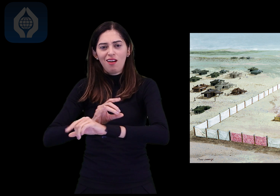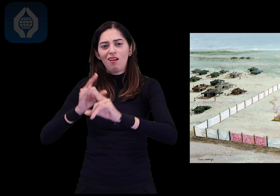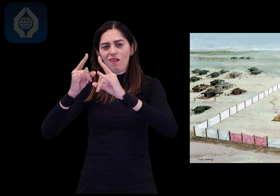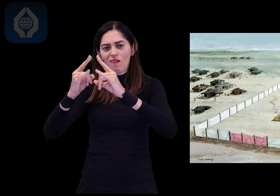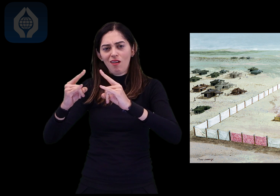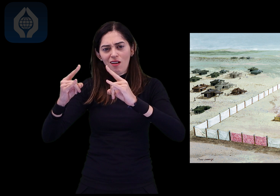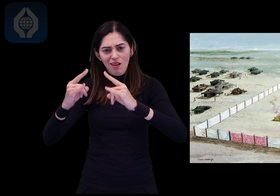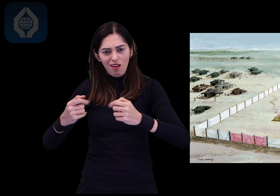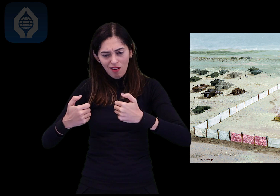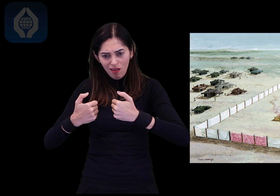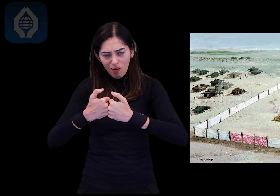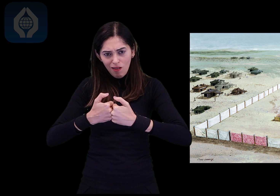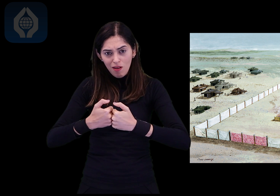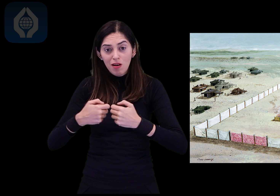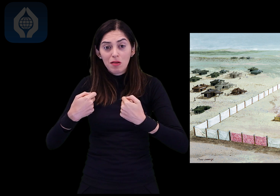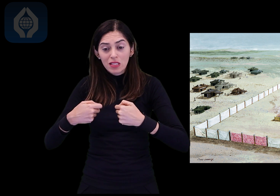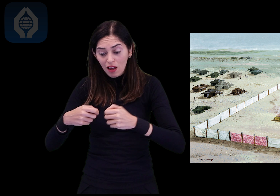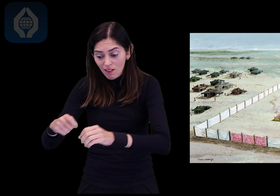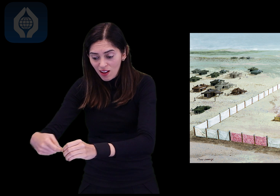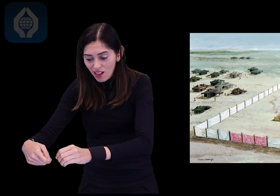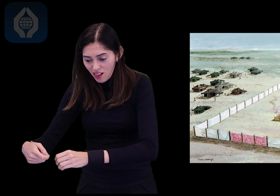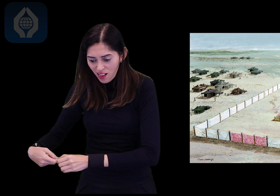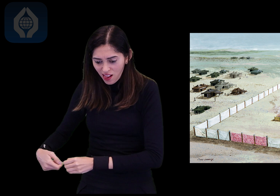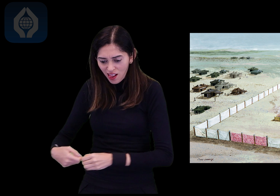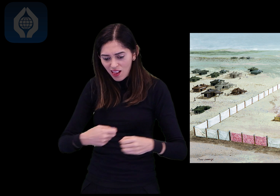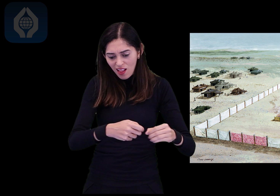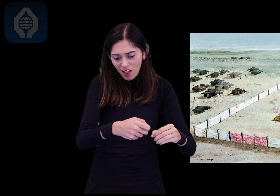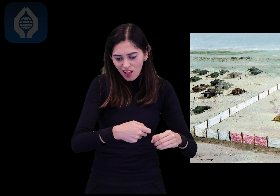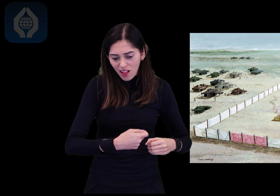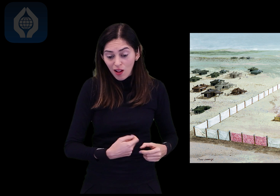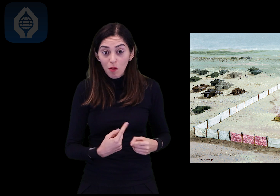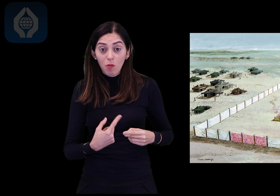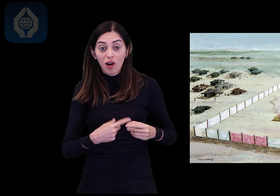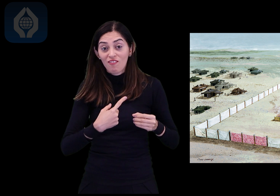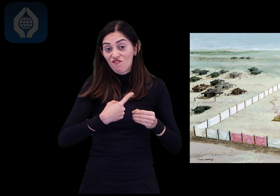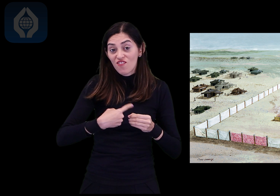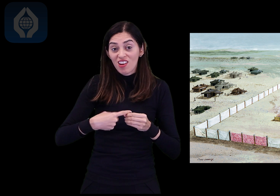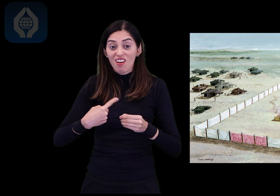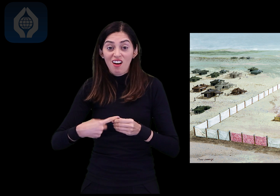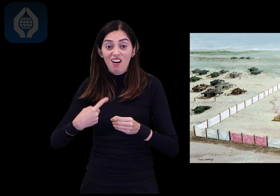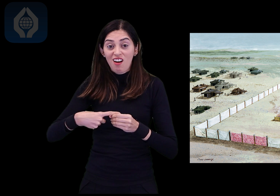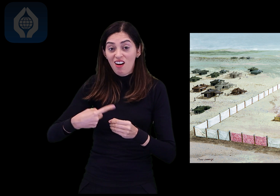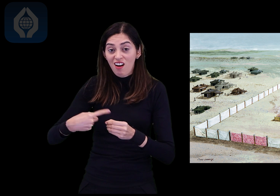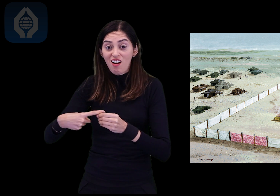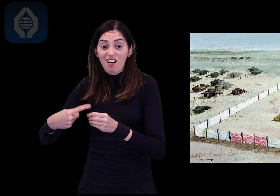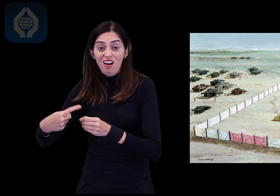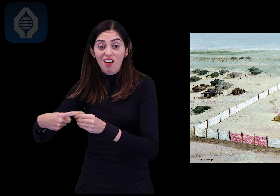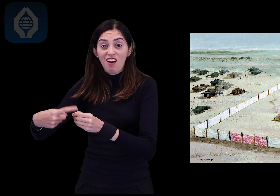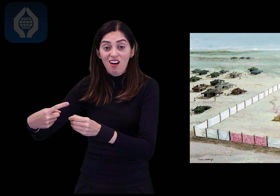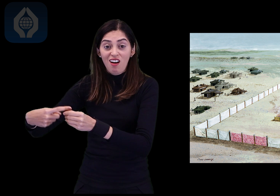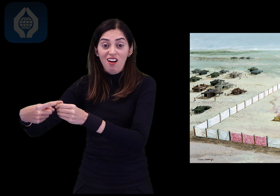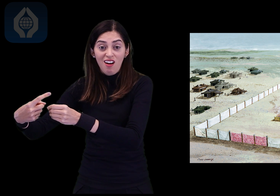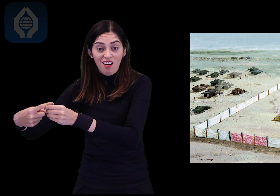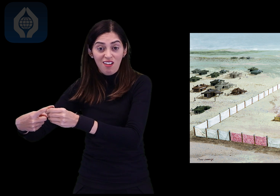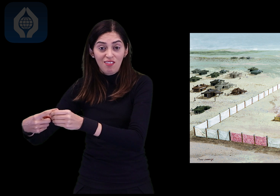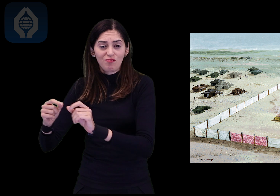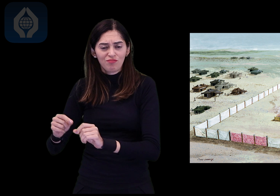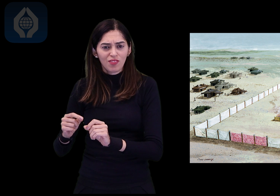e portátil. Por isso o Senhor lhes disse que construíssem a maior parte do tabernáculo com materiais feitos